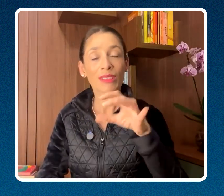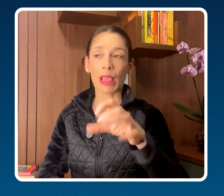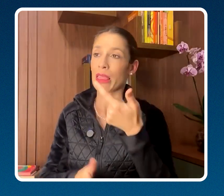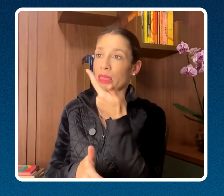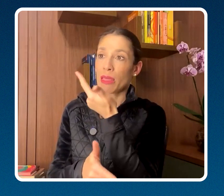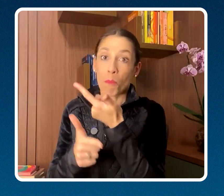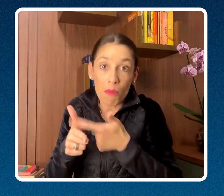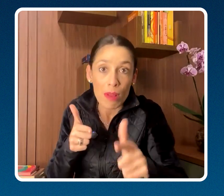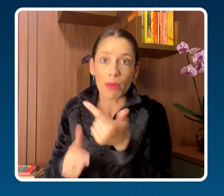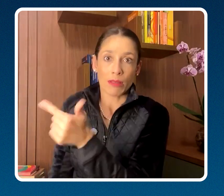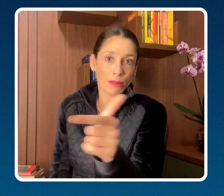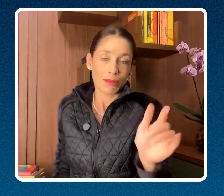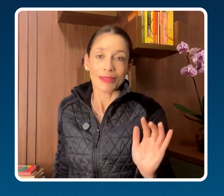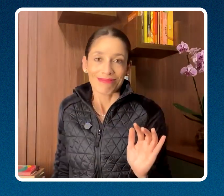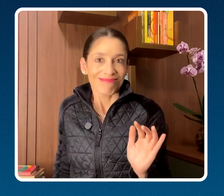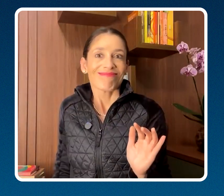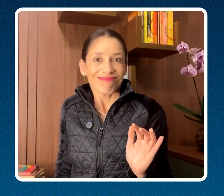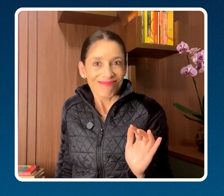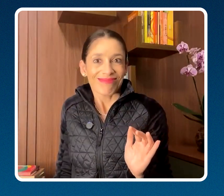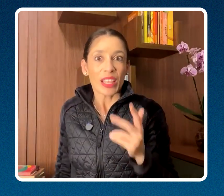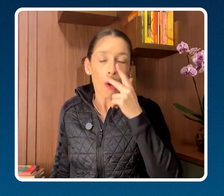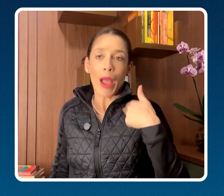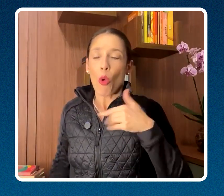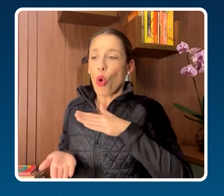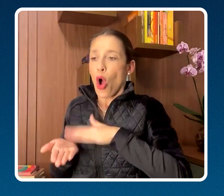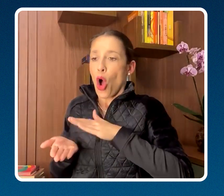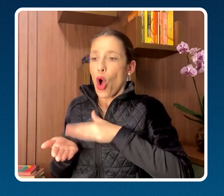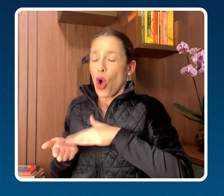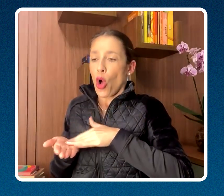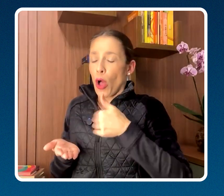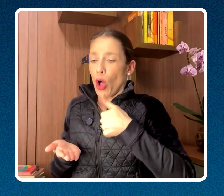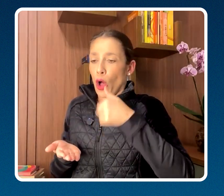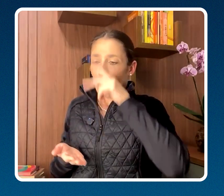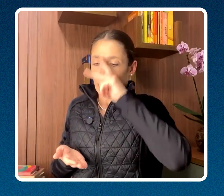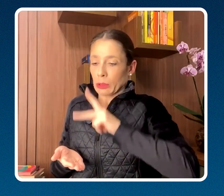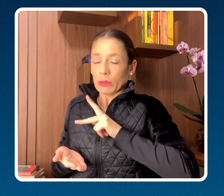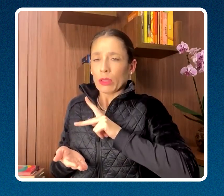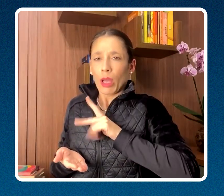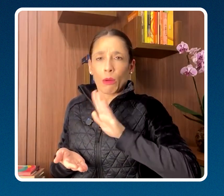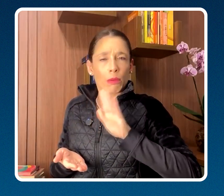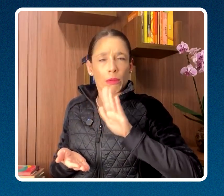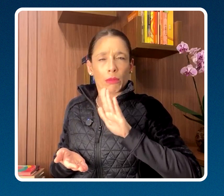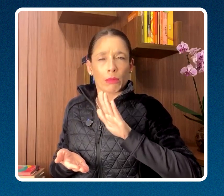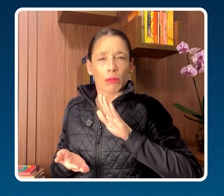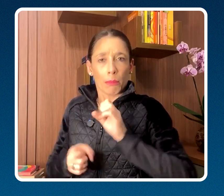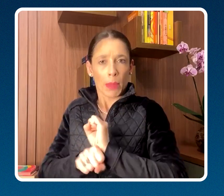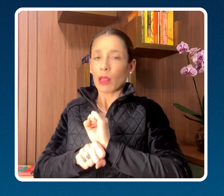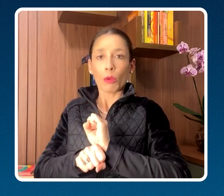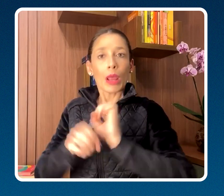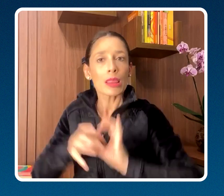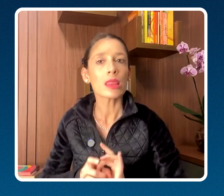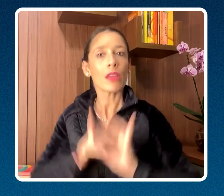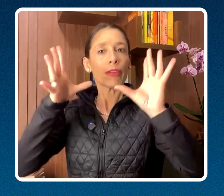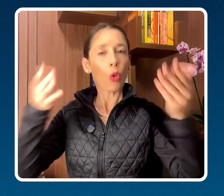cobrava demais e nessa cobrança eu não acabava fazendo nada. E hoje eu me sinto livre. Eu me sinto livre e, assim,